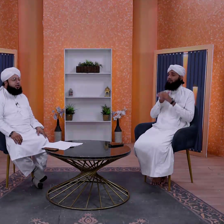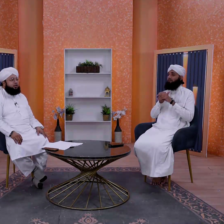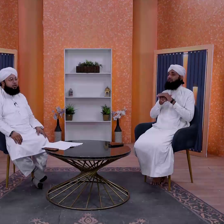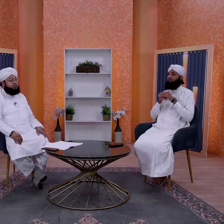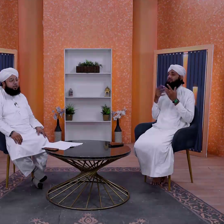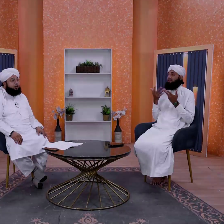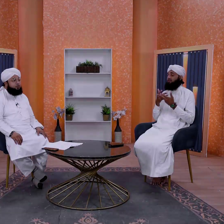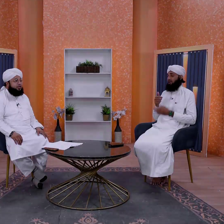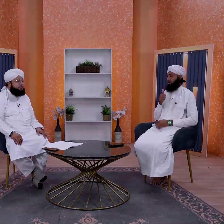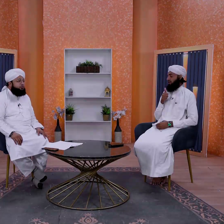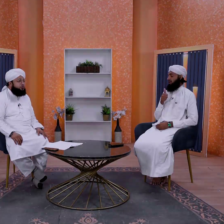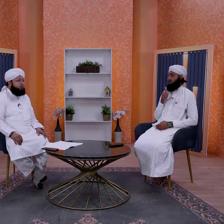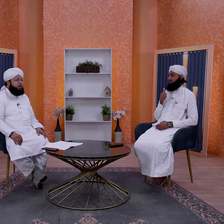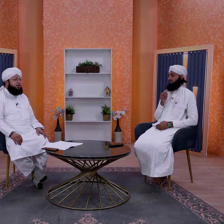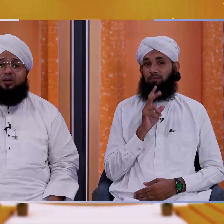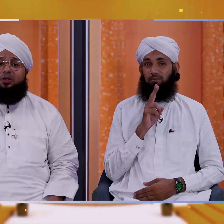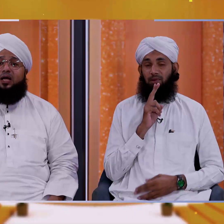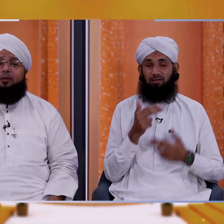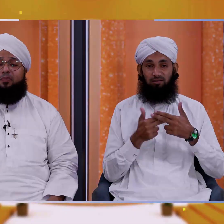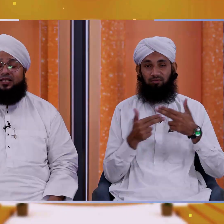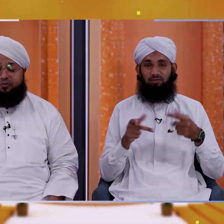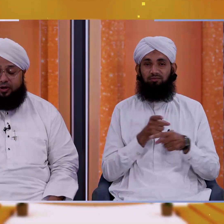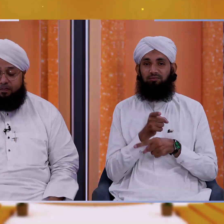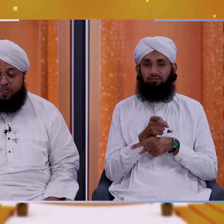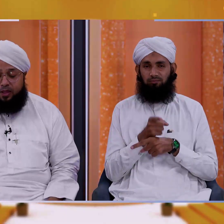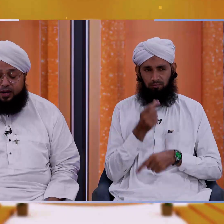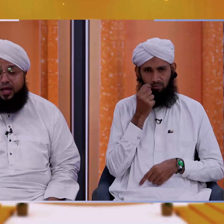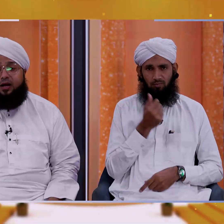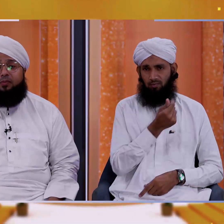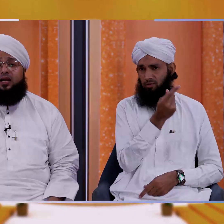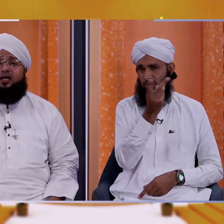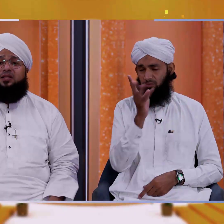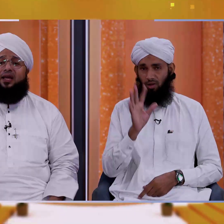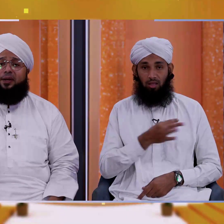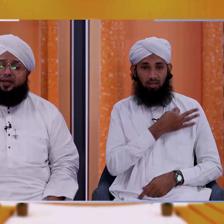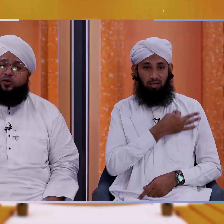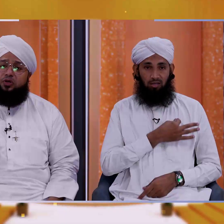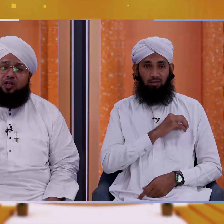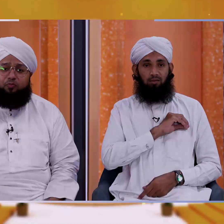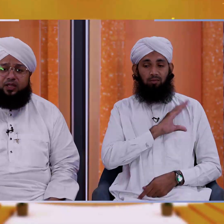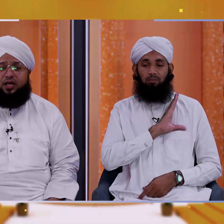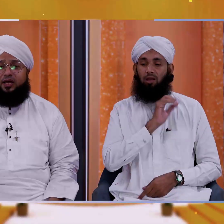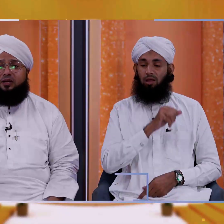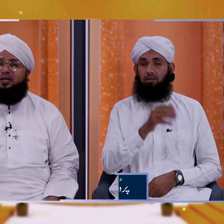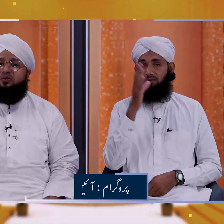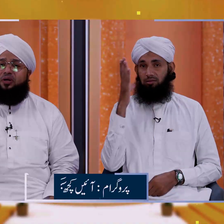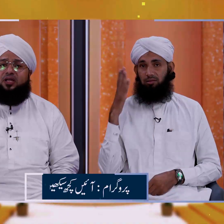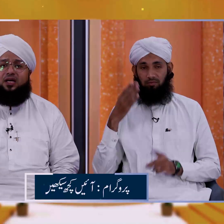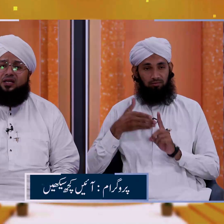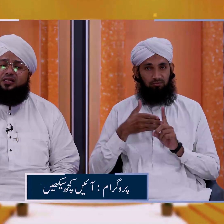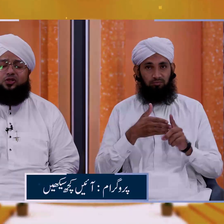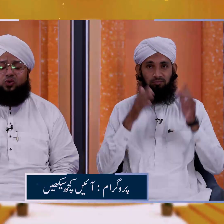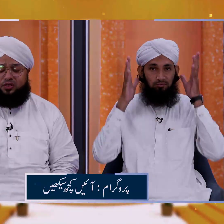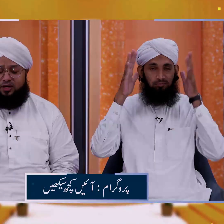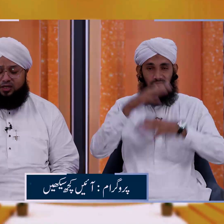ہی اچھا اور سینسٹیو موضوع ہے۔ بندہ بعض دفعہ نیک اعمال کرتا ہے، نیکیوں کی طرف بڑھتا ہے، نمازیں پڑھتا